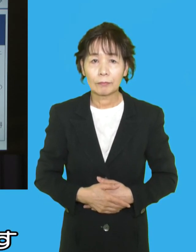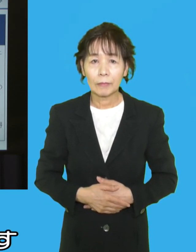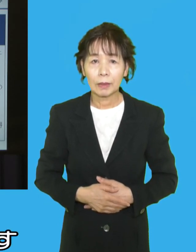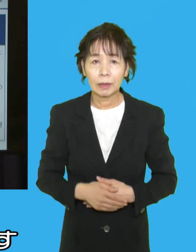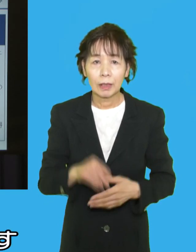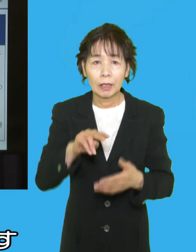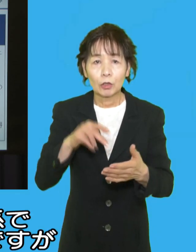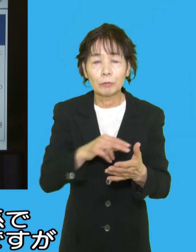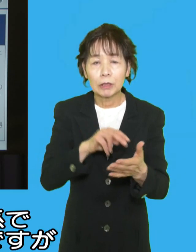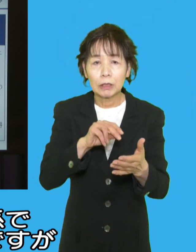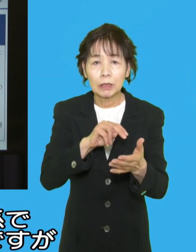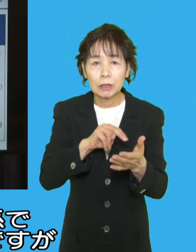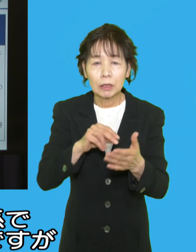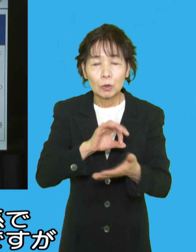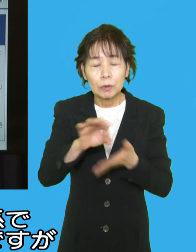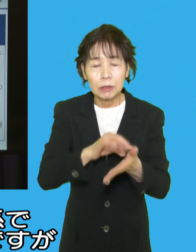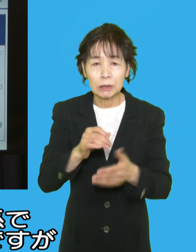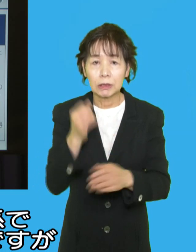読売新聞の浦野といいます。